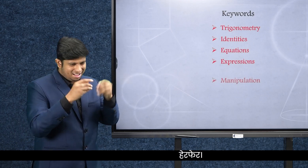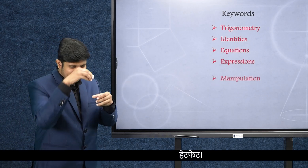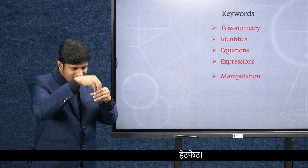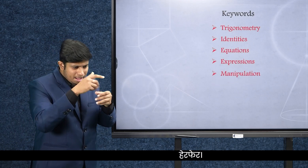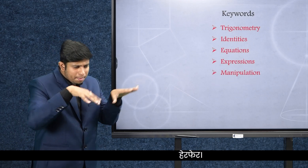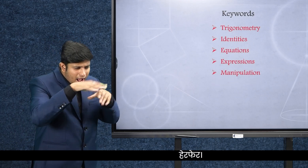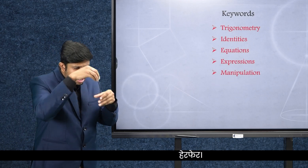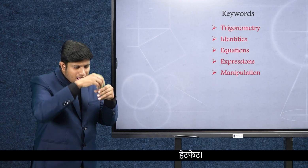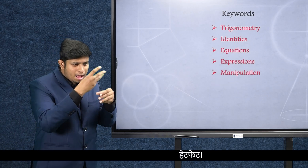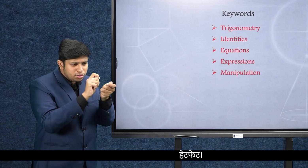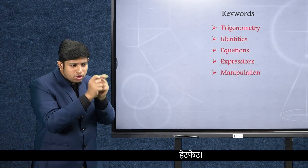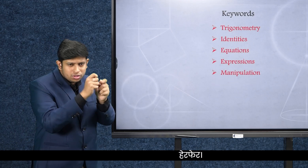हेरफेर।